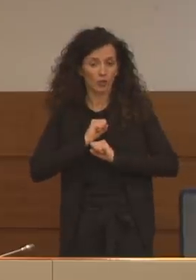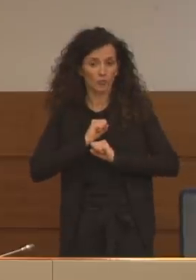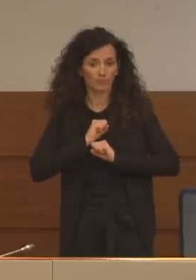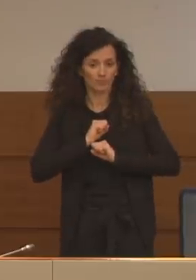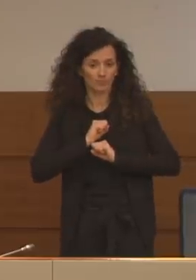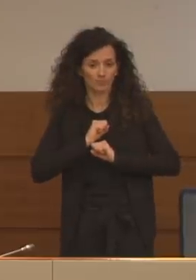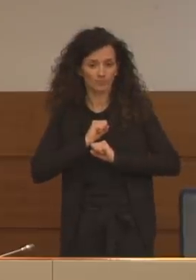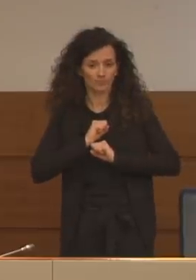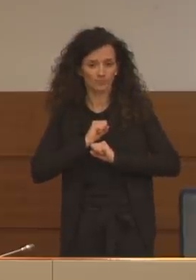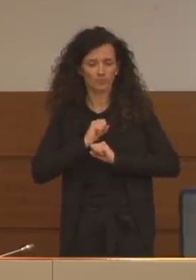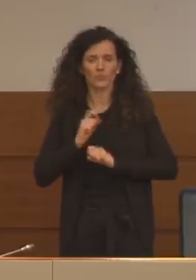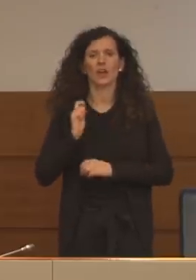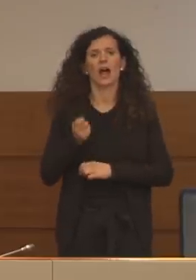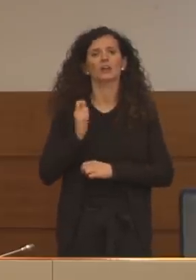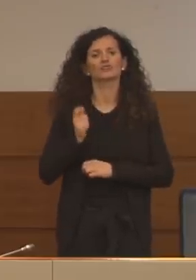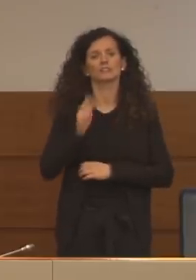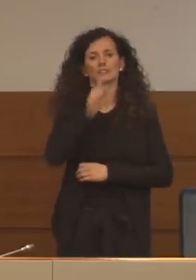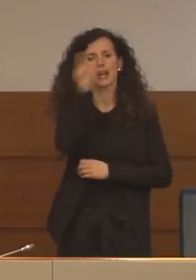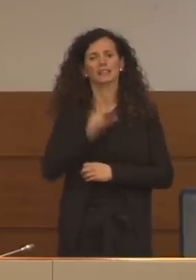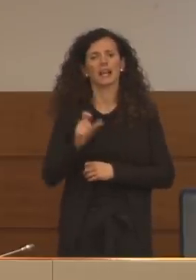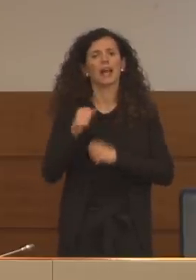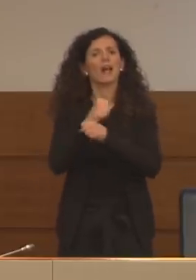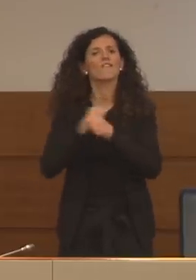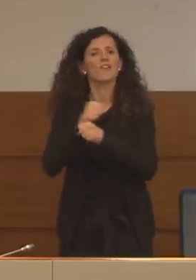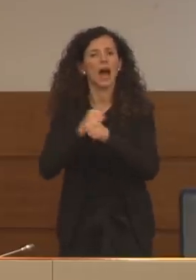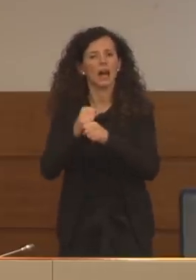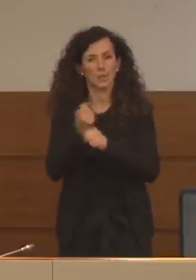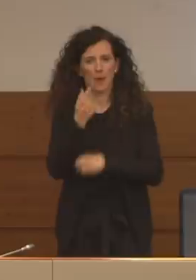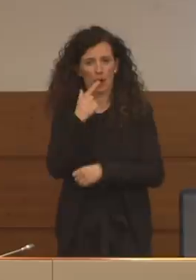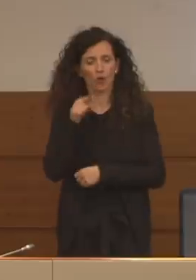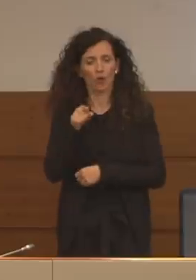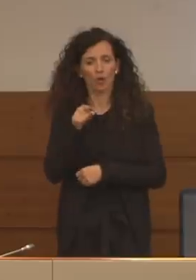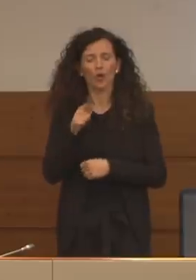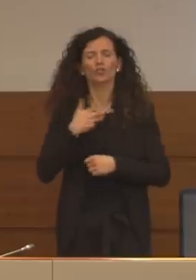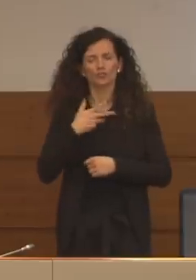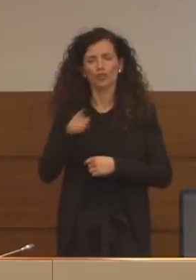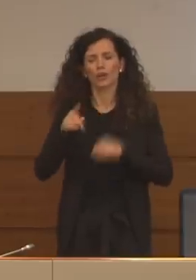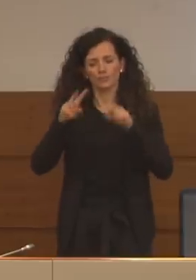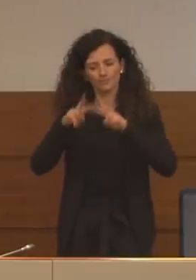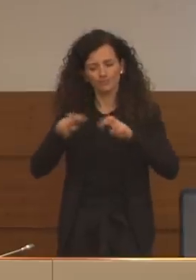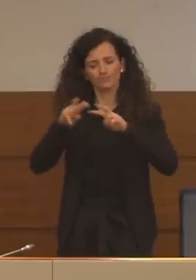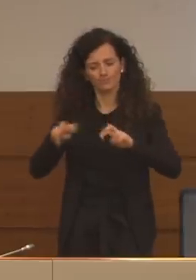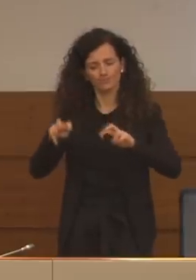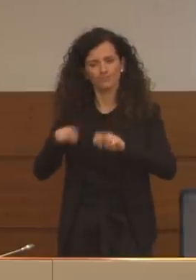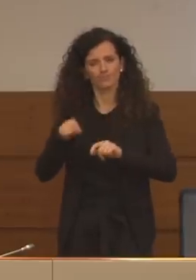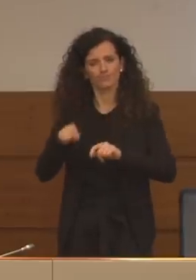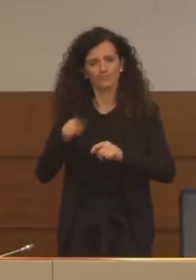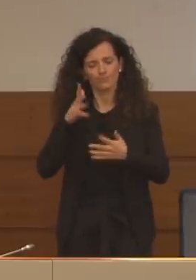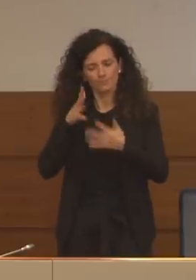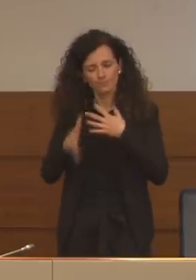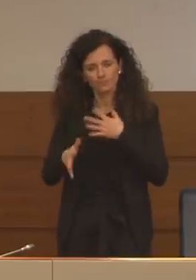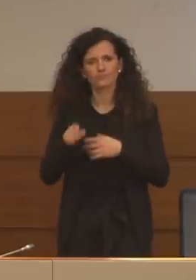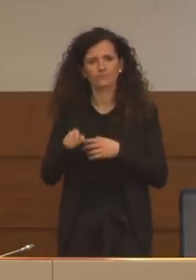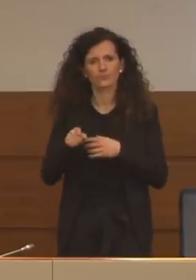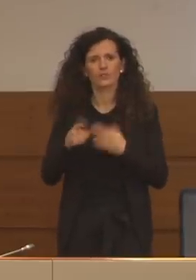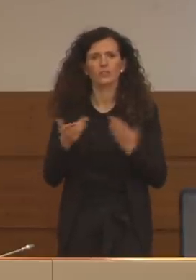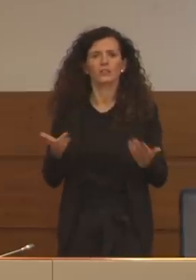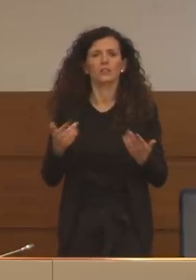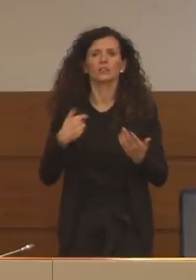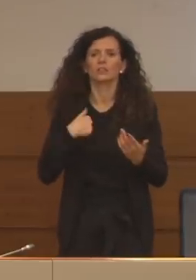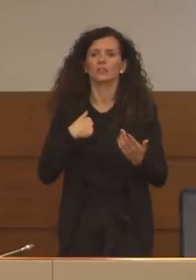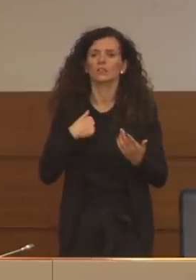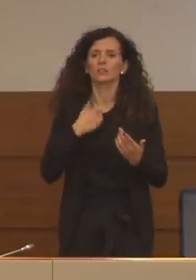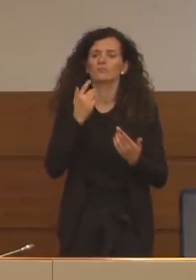dell'agenzia italiana per il farmaco ci siano in atto degli approfondimenti quindi su questo non vi voglio